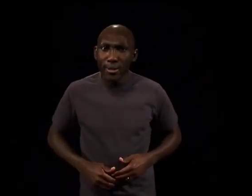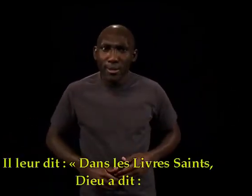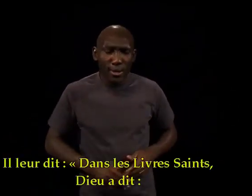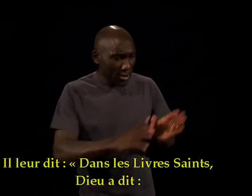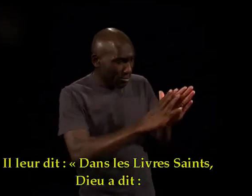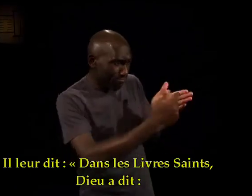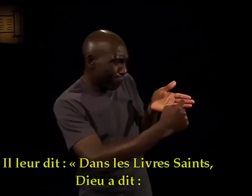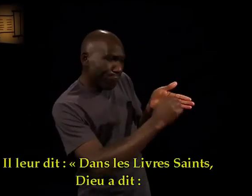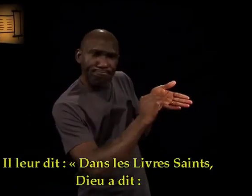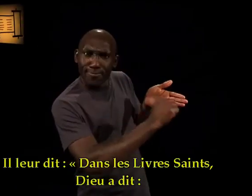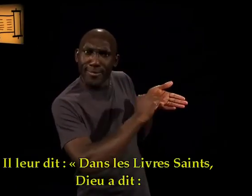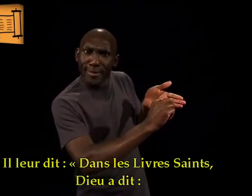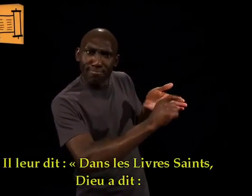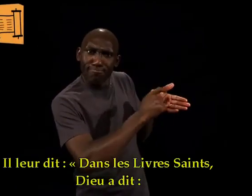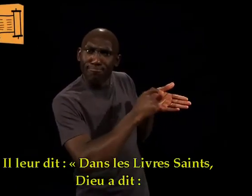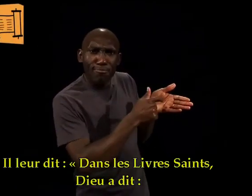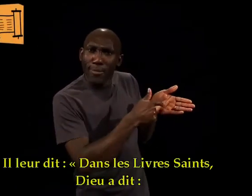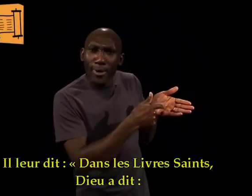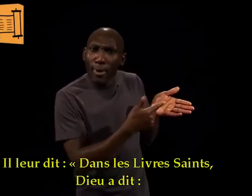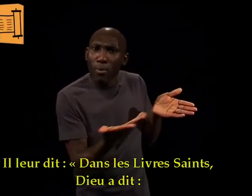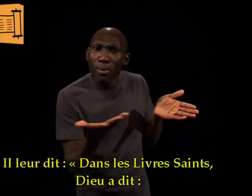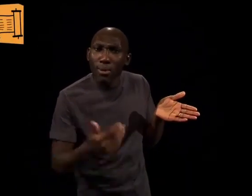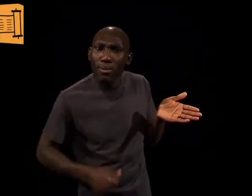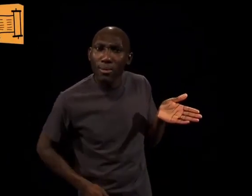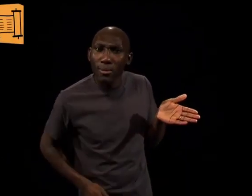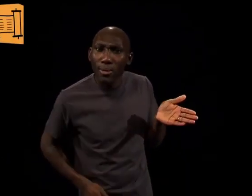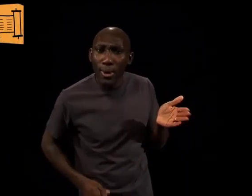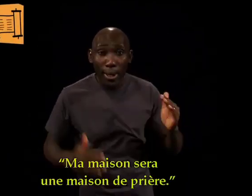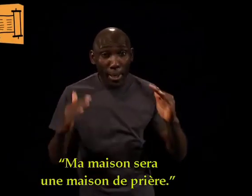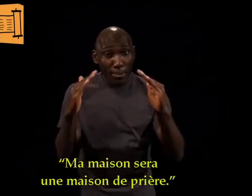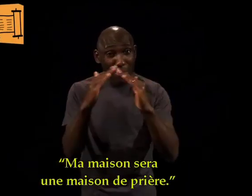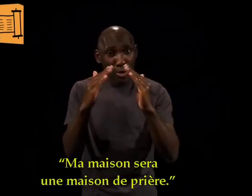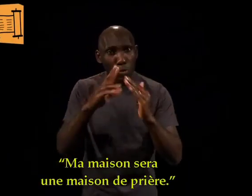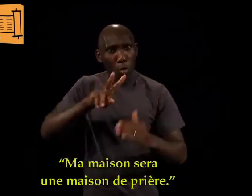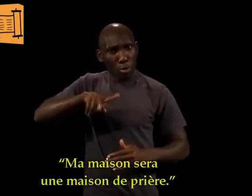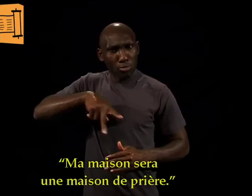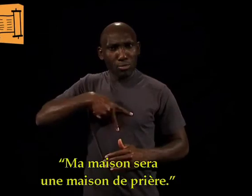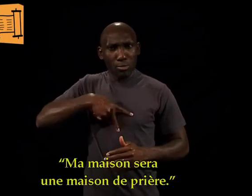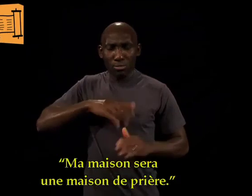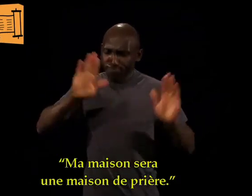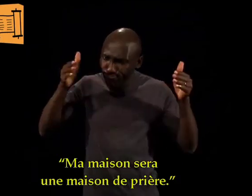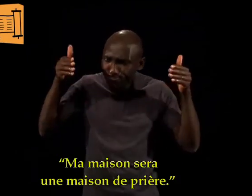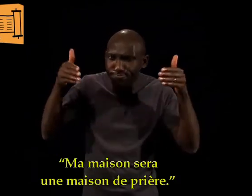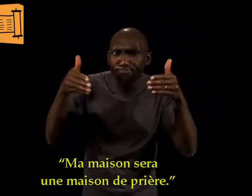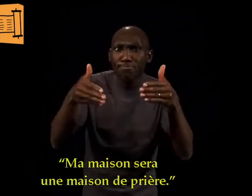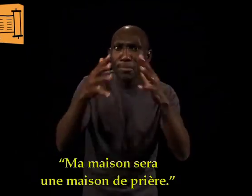Il leur dit: Dans les livres saints, Dieu a dit: Ma maison sera une maison de